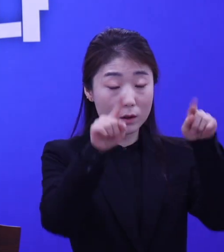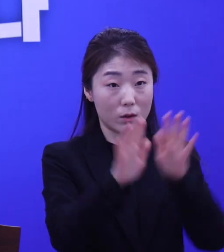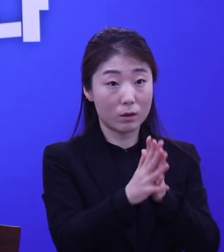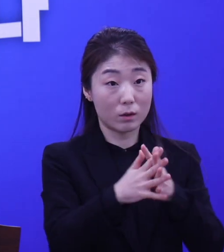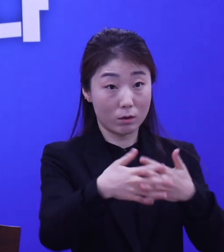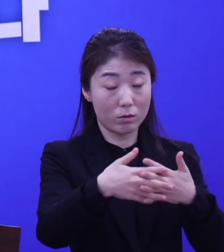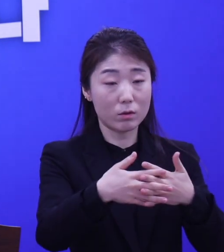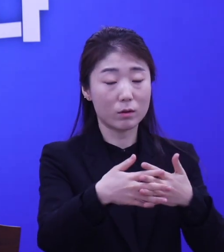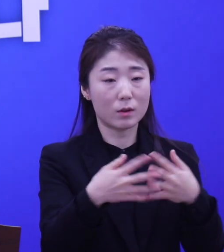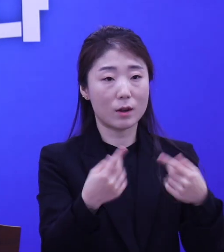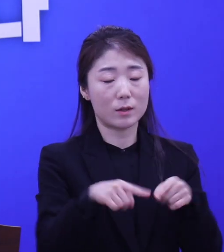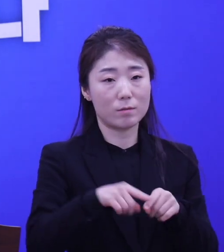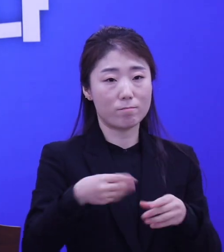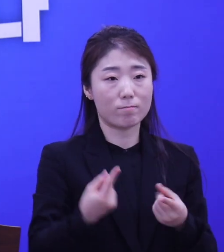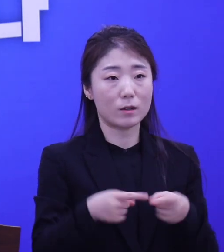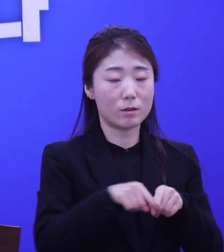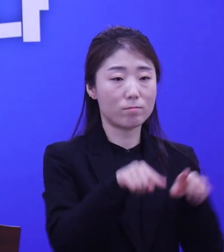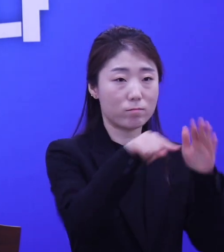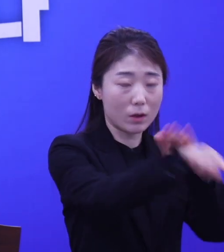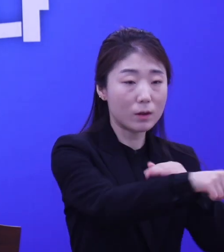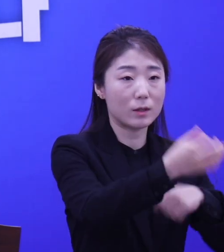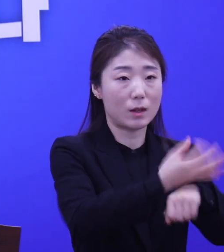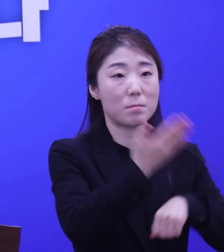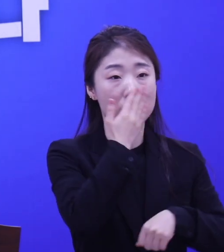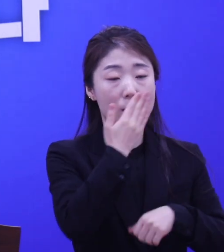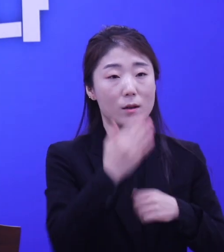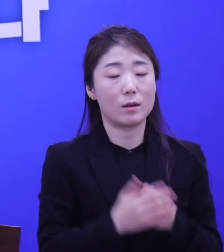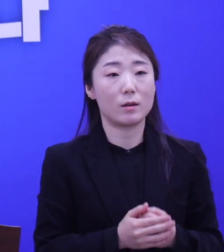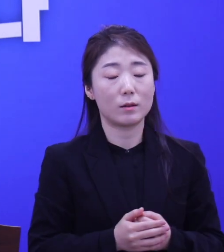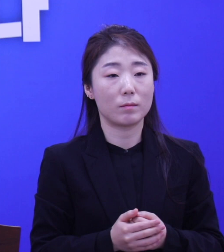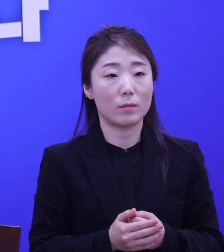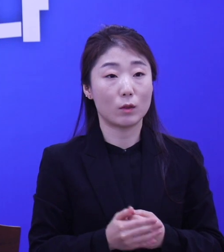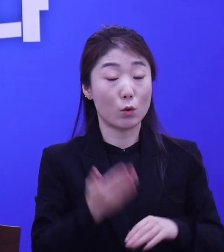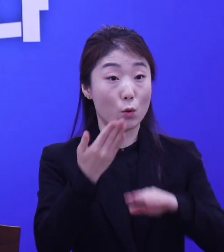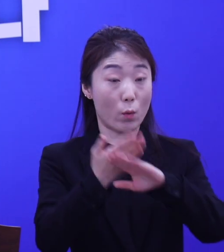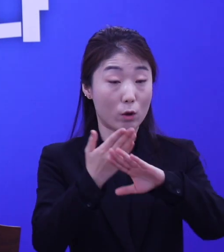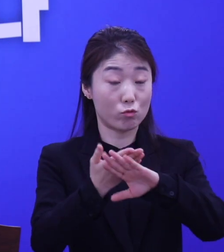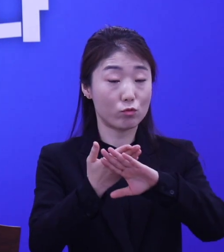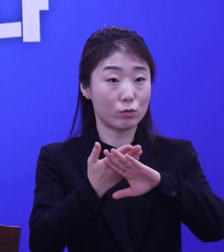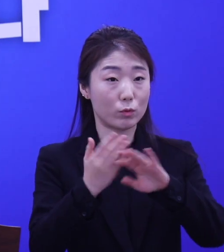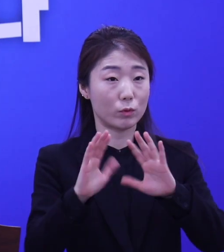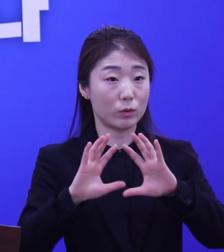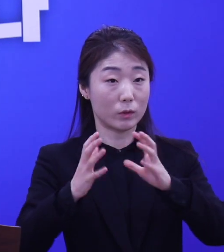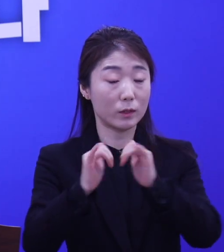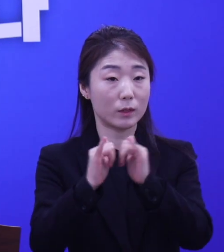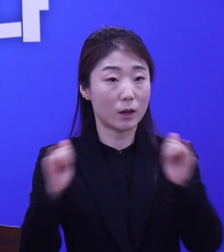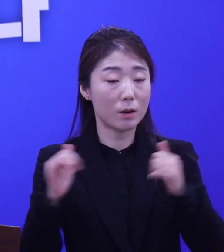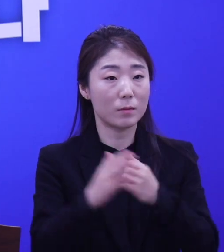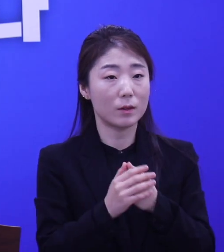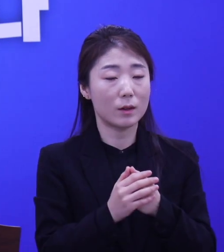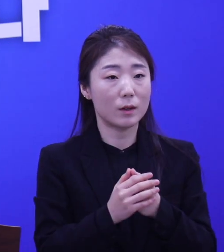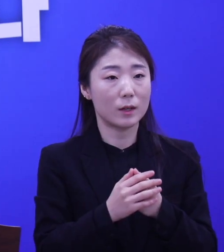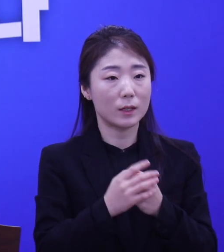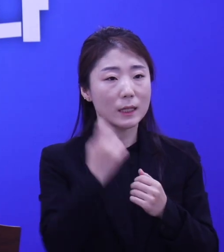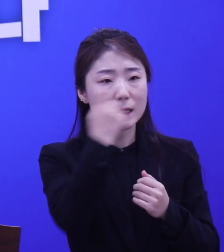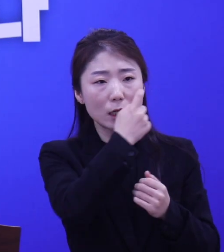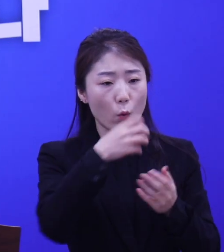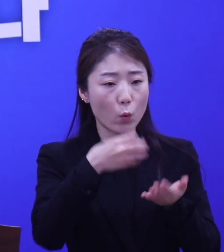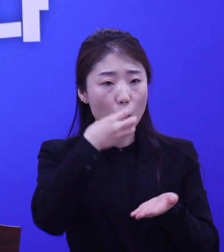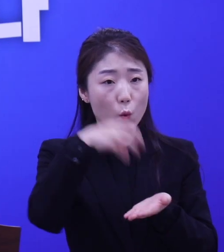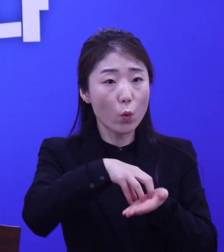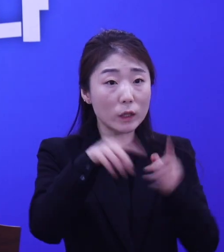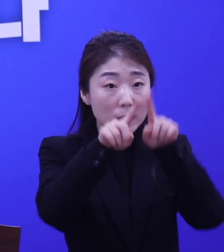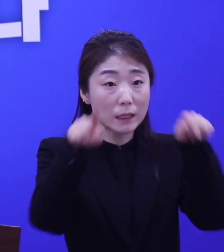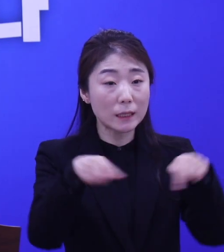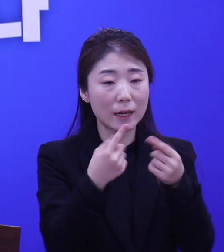합니다. 외국인은 건강보험증과 외국인 등록증을 함께 제시하면 됩니다.